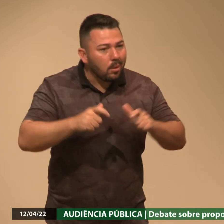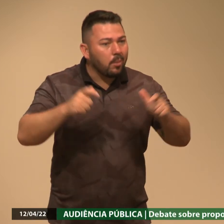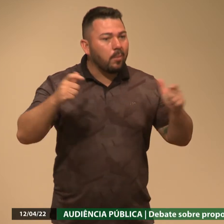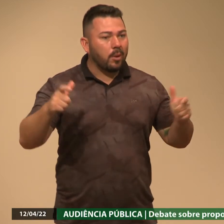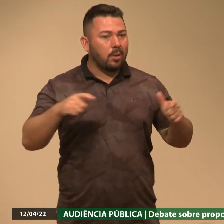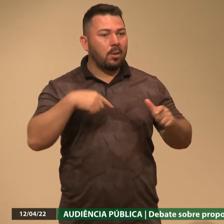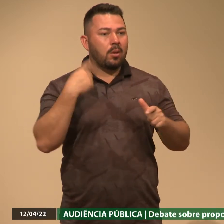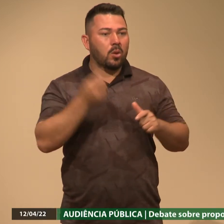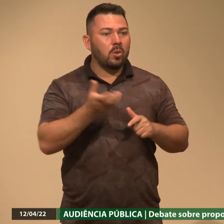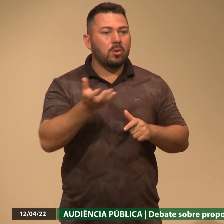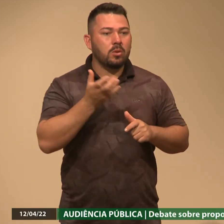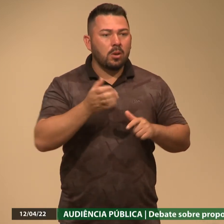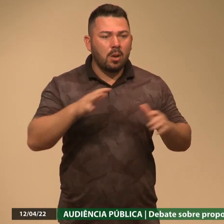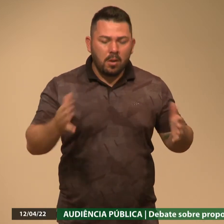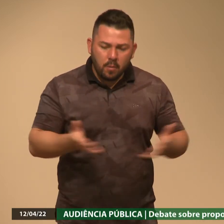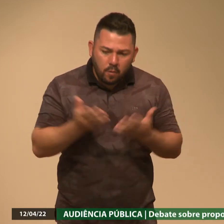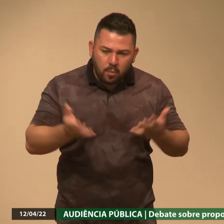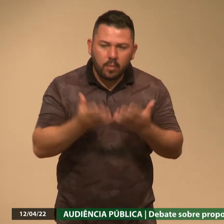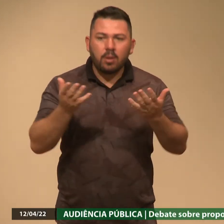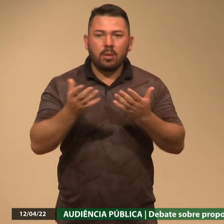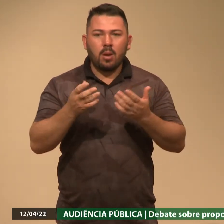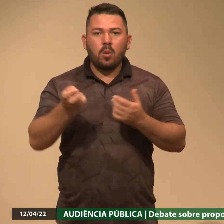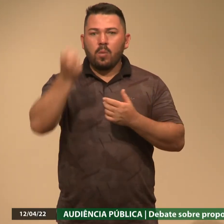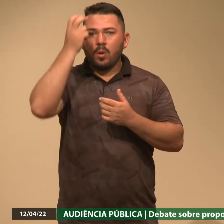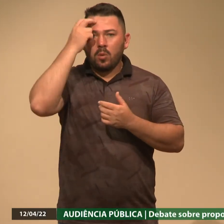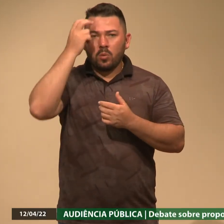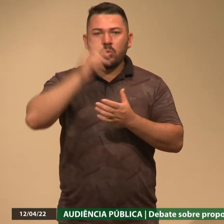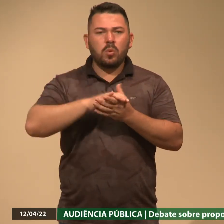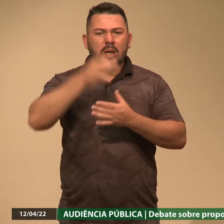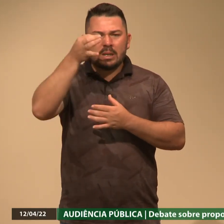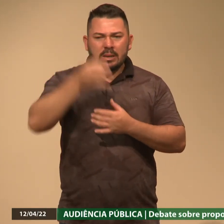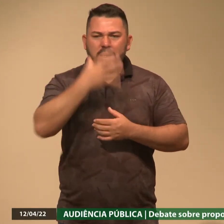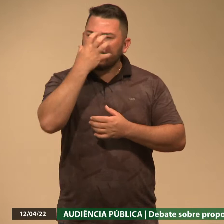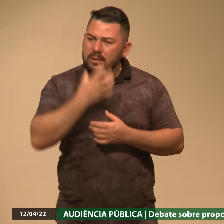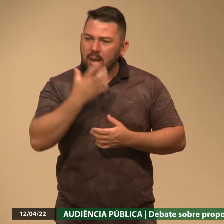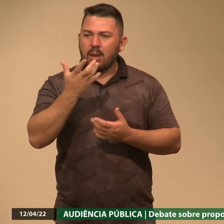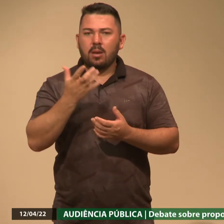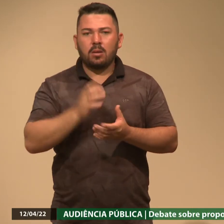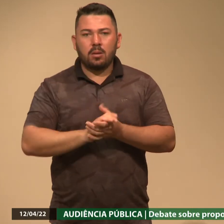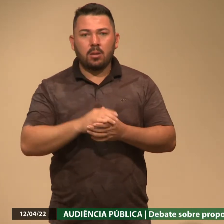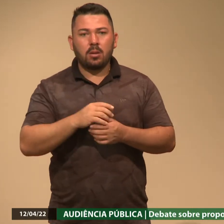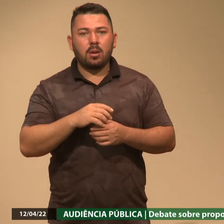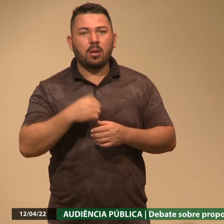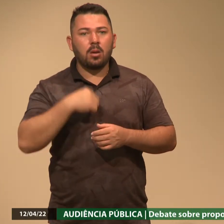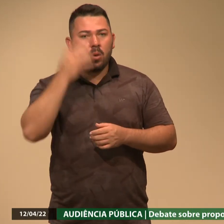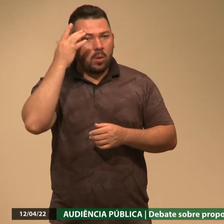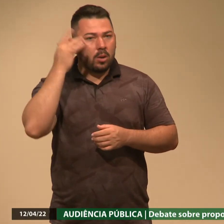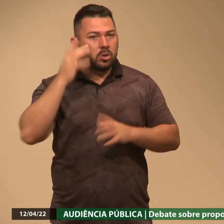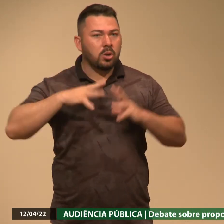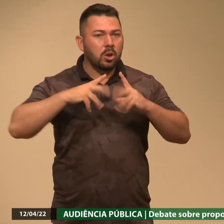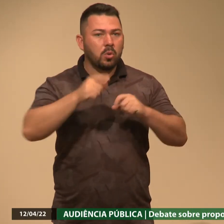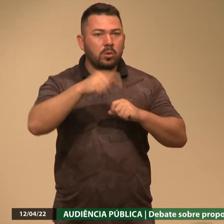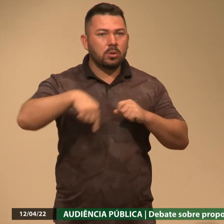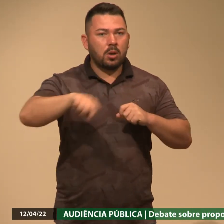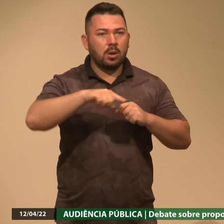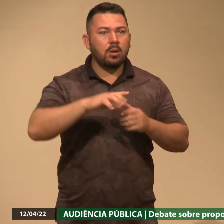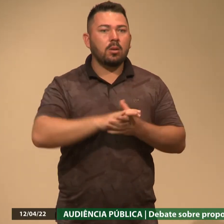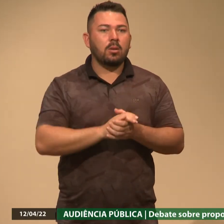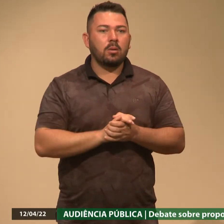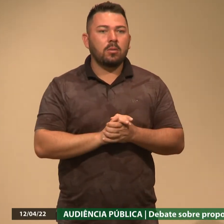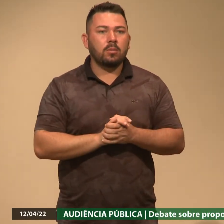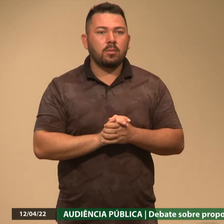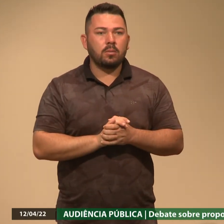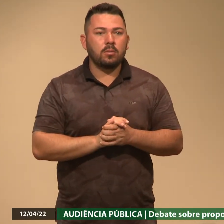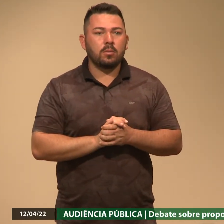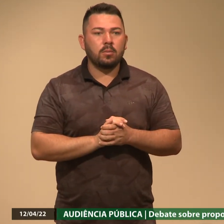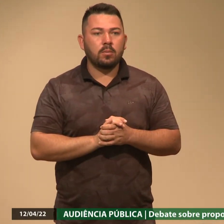que a gente quer que é fomentar uma cultura armamentista séria e eu acho que todos aqui estão propensos a